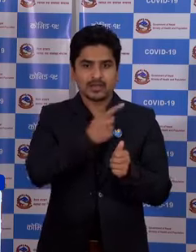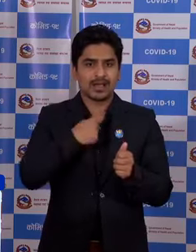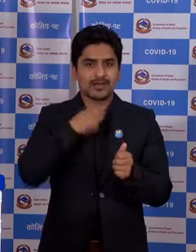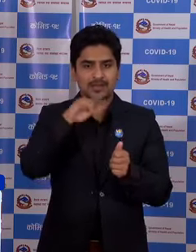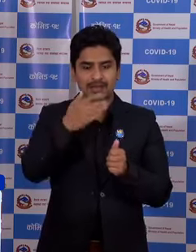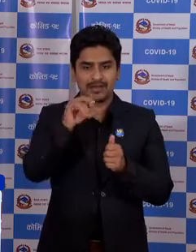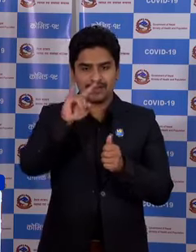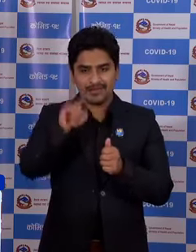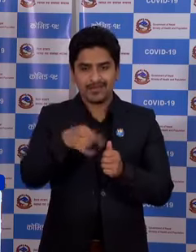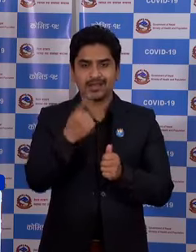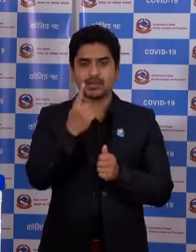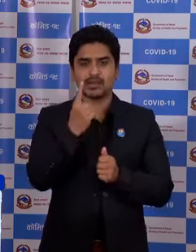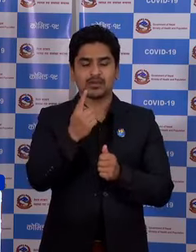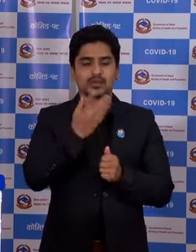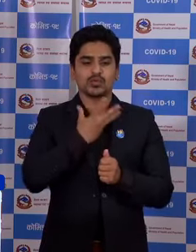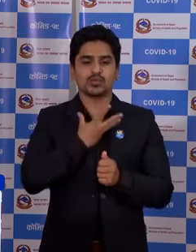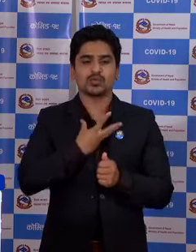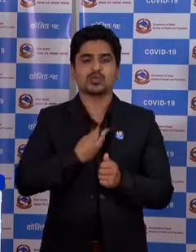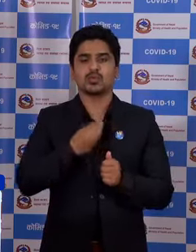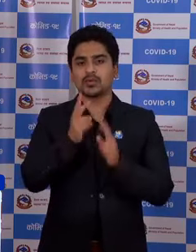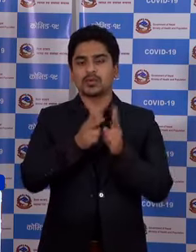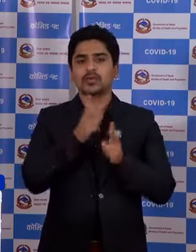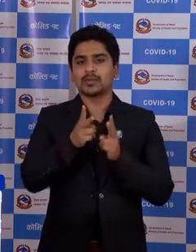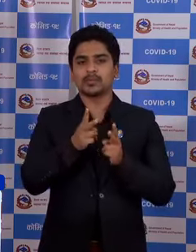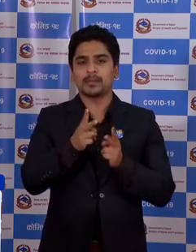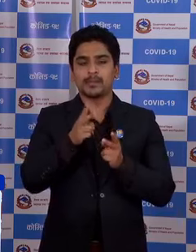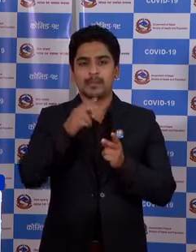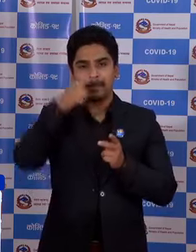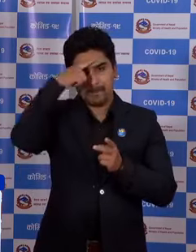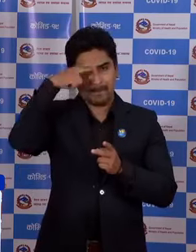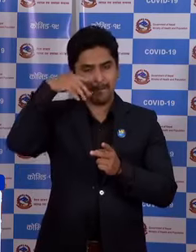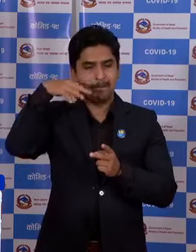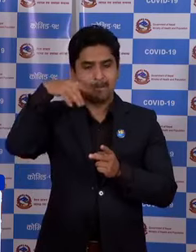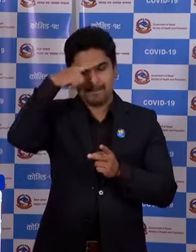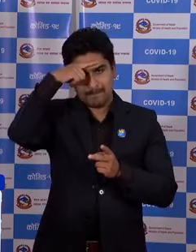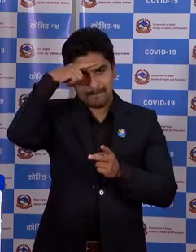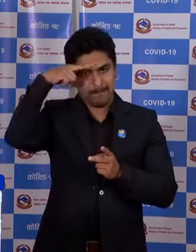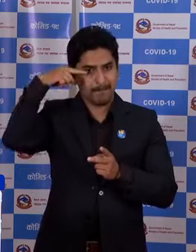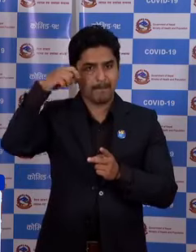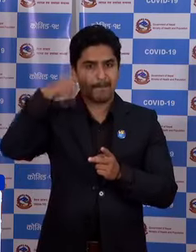हामीलाई फेरि एउटा दुःखको कुरा, बाँकेको